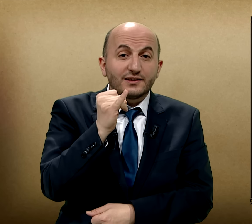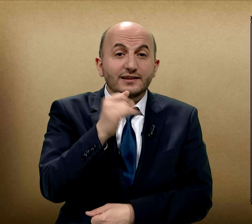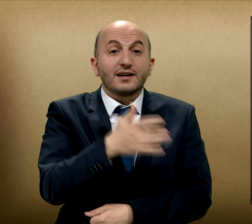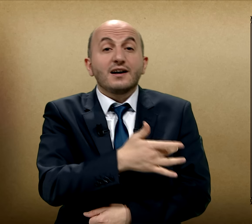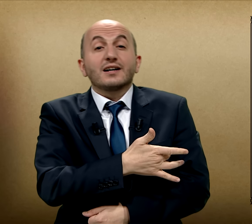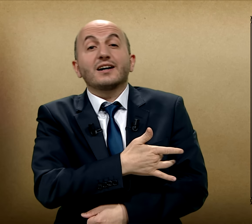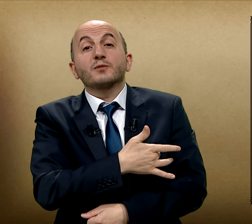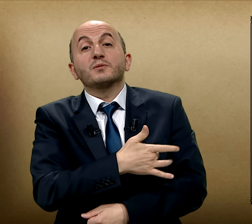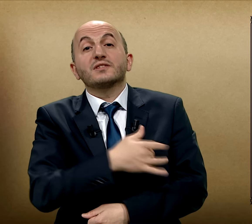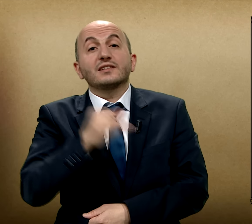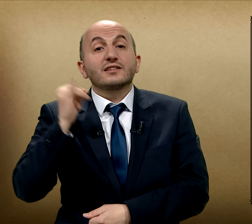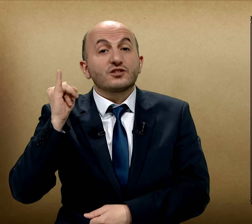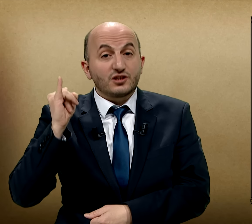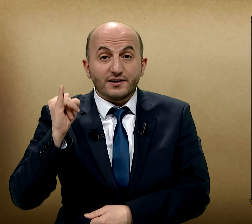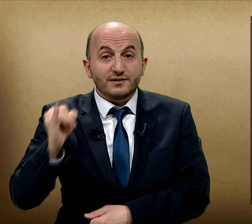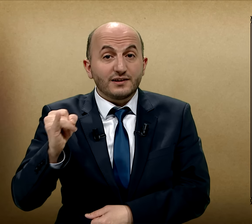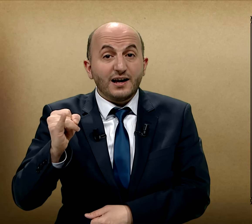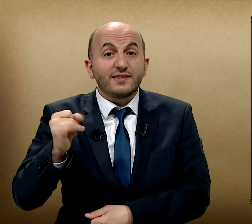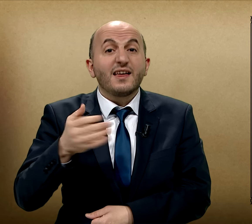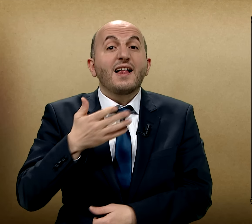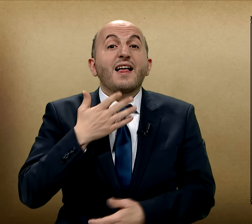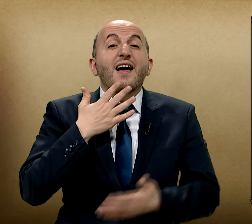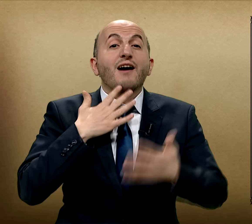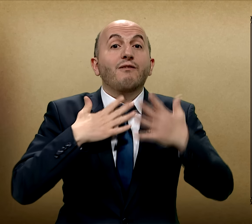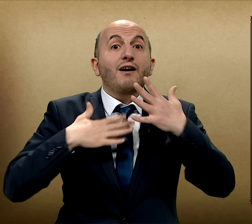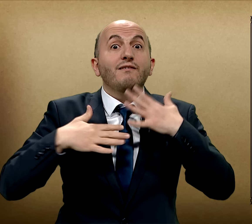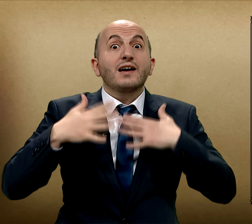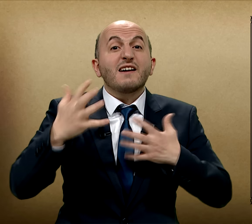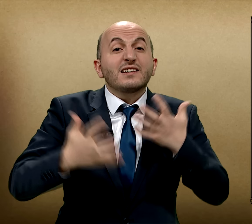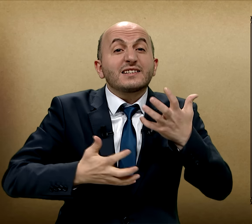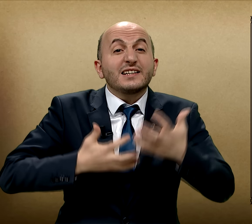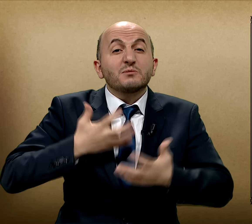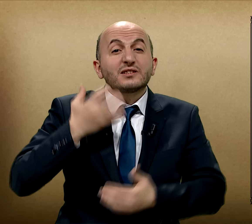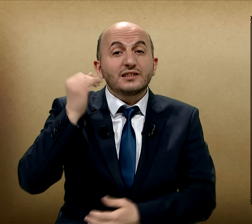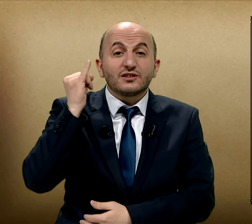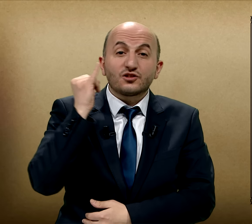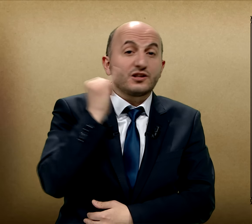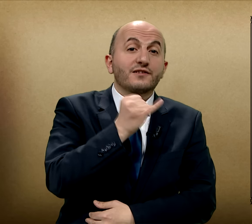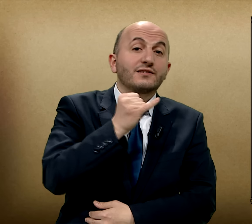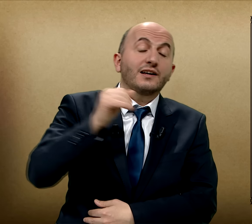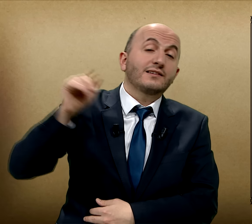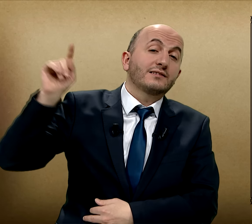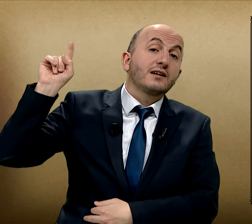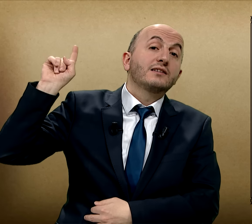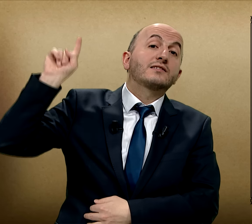şerrinden, kalbimizin şerrinden, heva ve heveslerimizin şerrinden